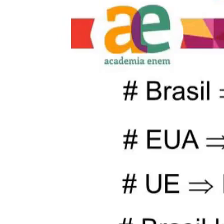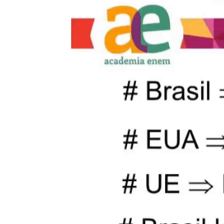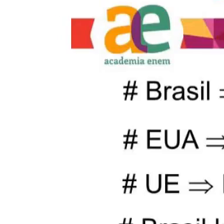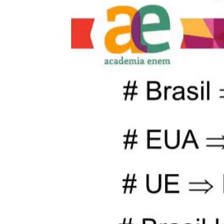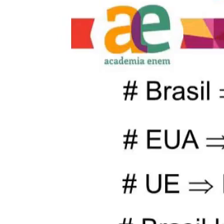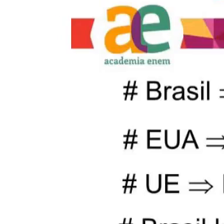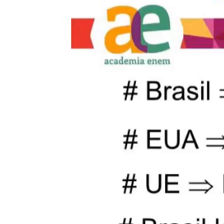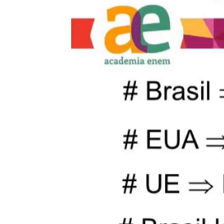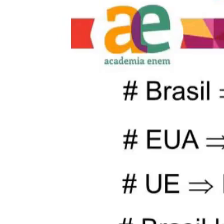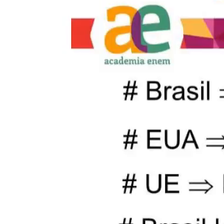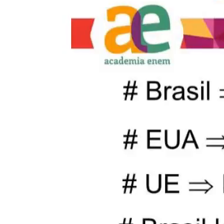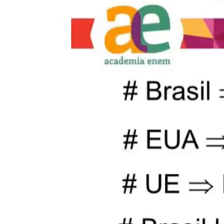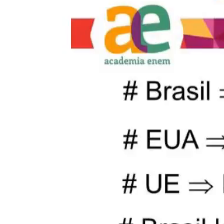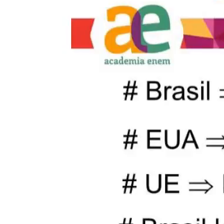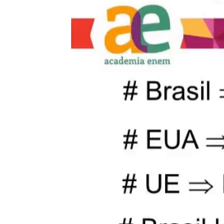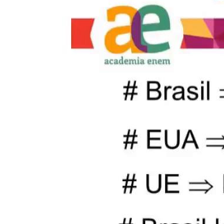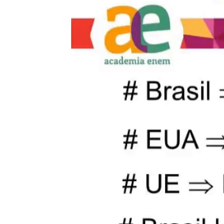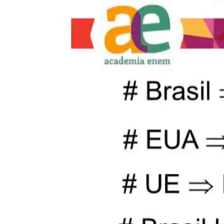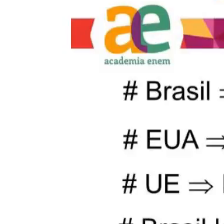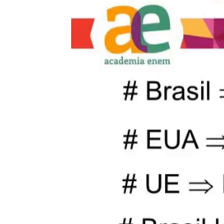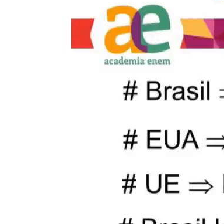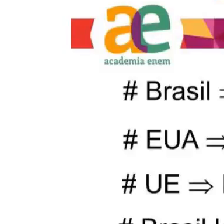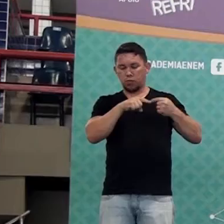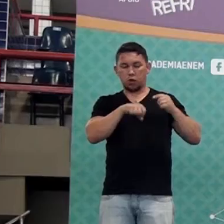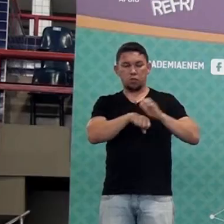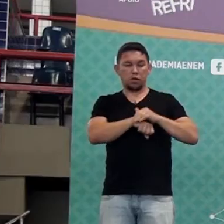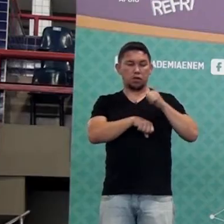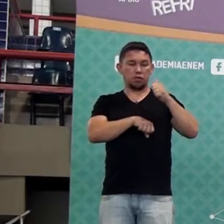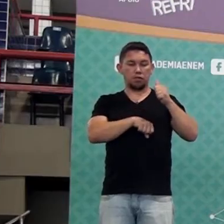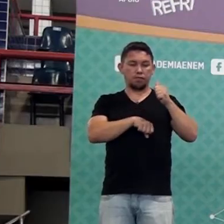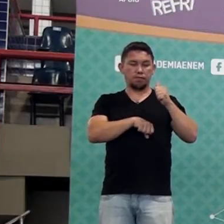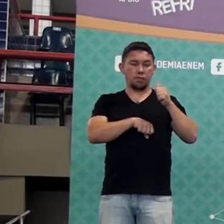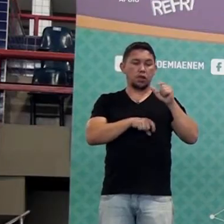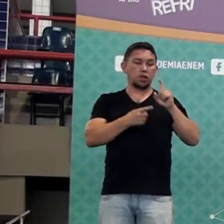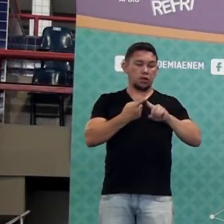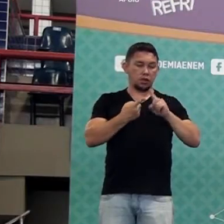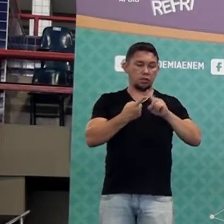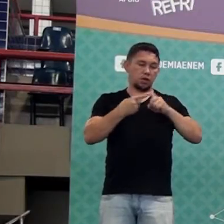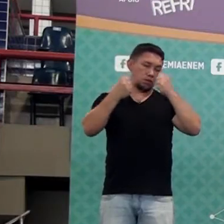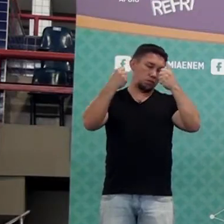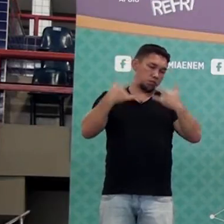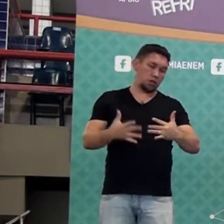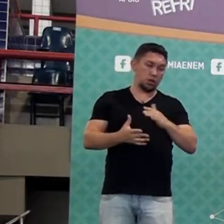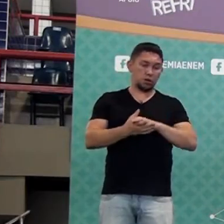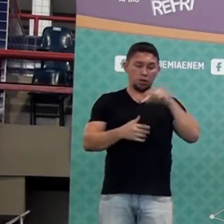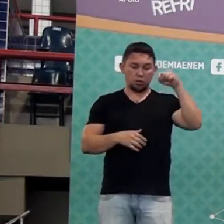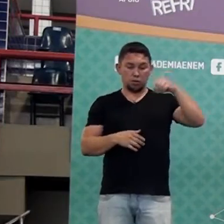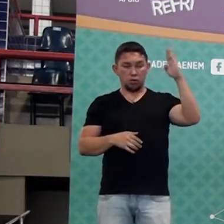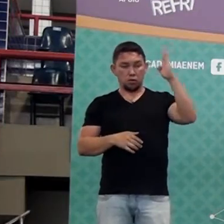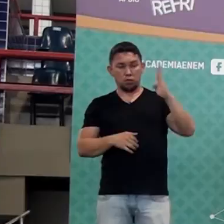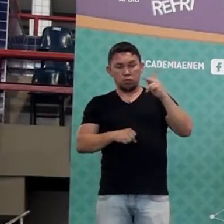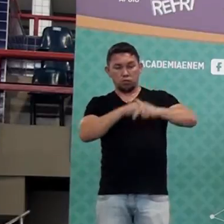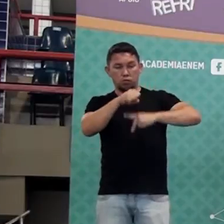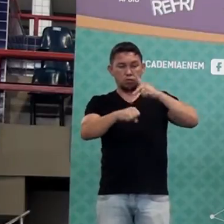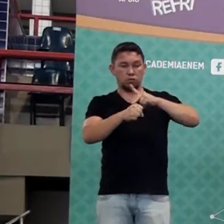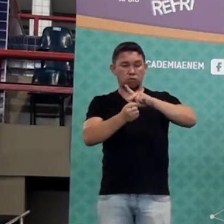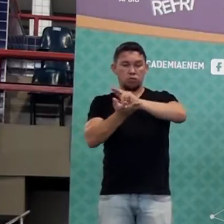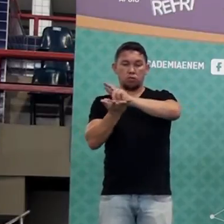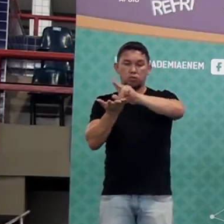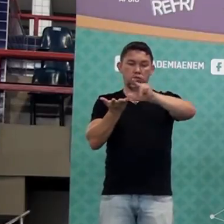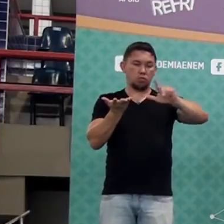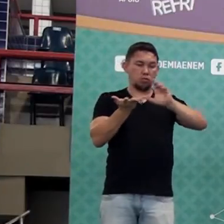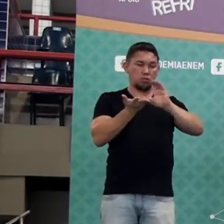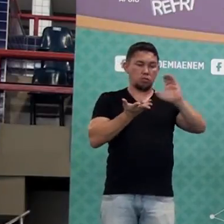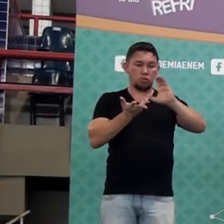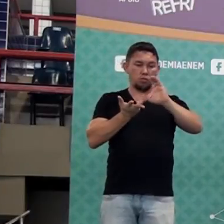o Brasil leva muita vantagem. Sem falar que o Brasil tem vários